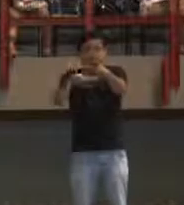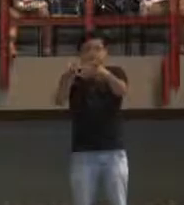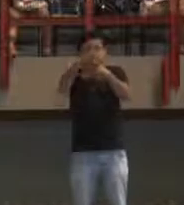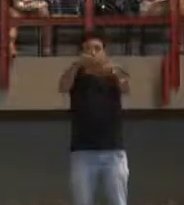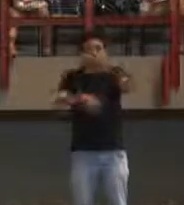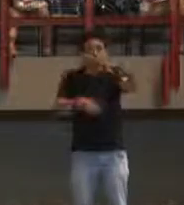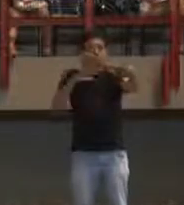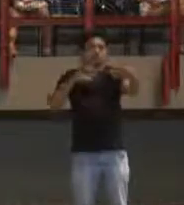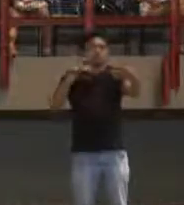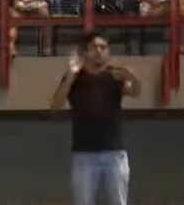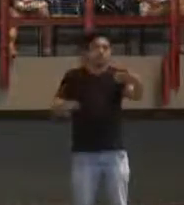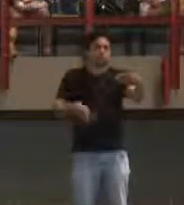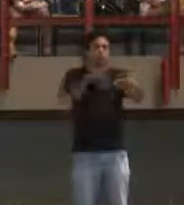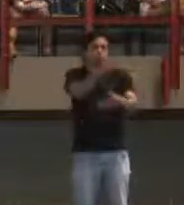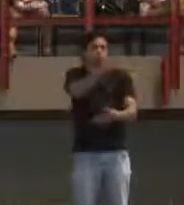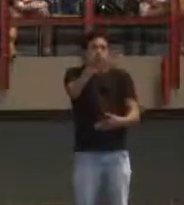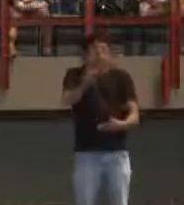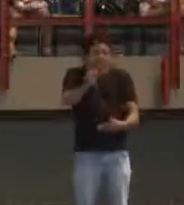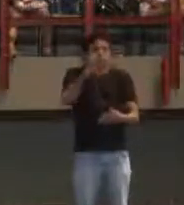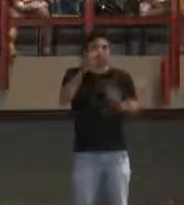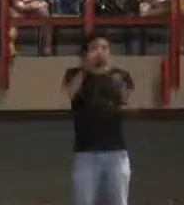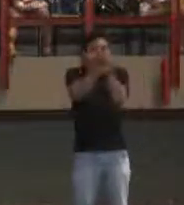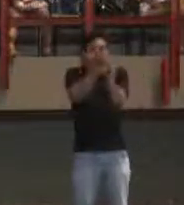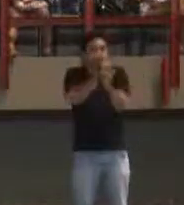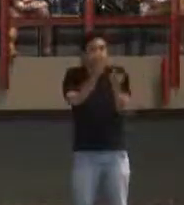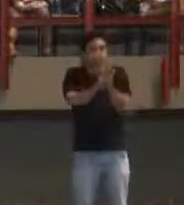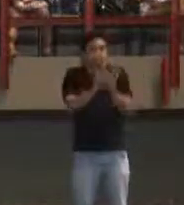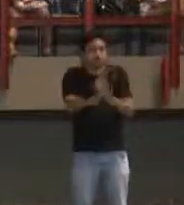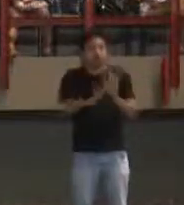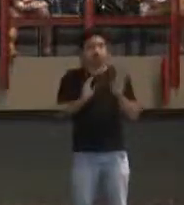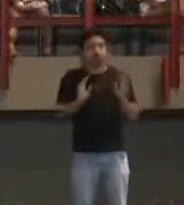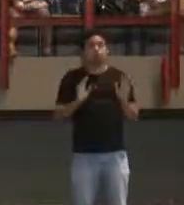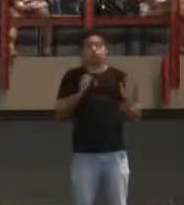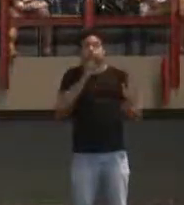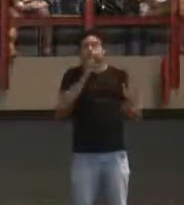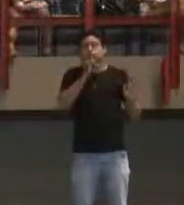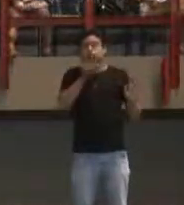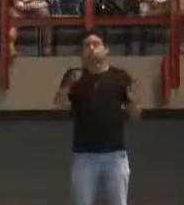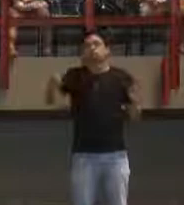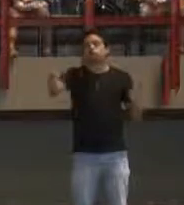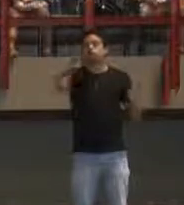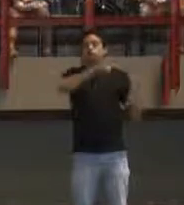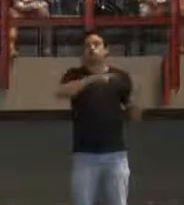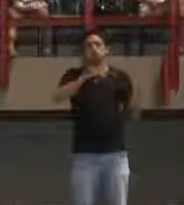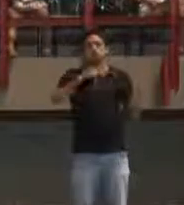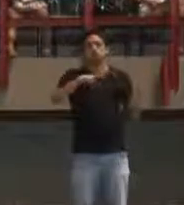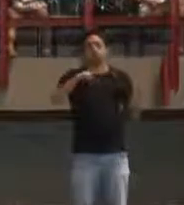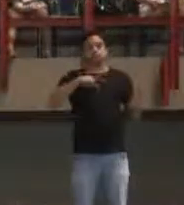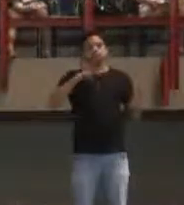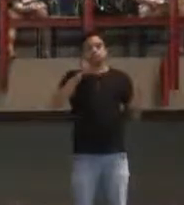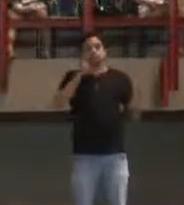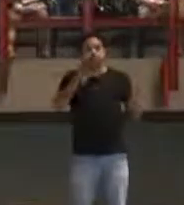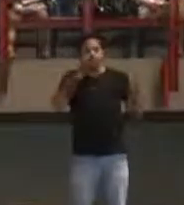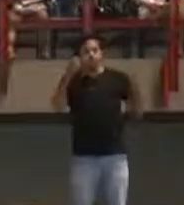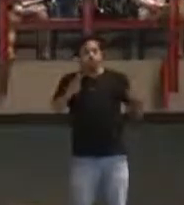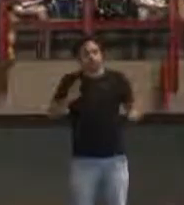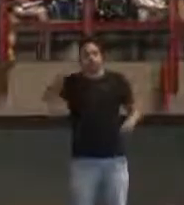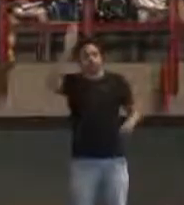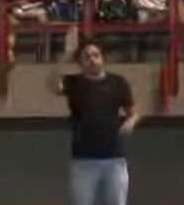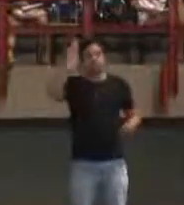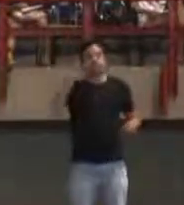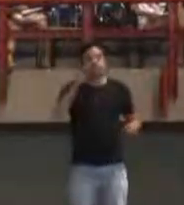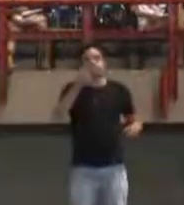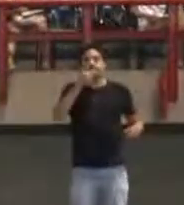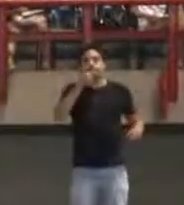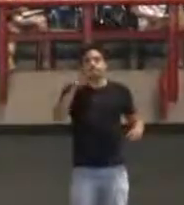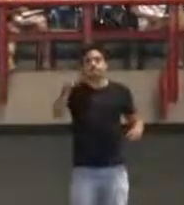que tem 45 questões de matemática, só um detalhe, eu queria que levantasse o braço, só para eu perceber,